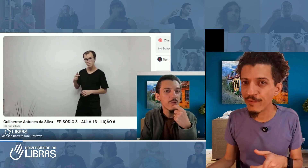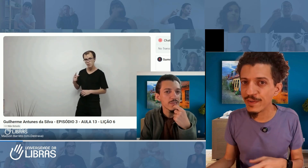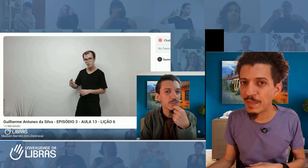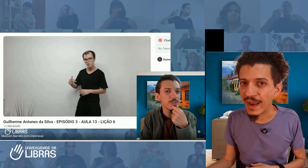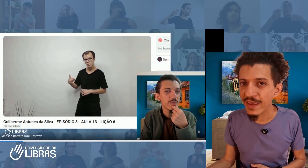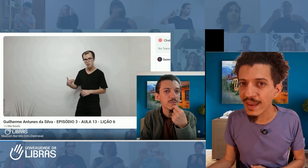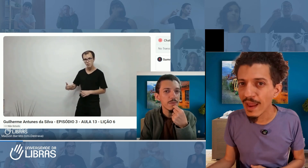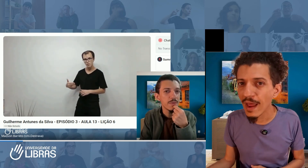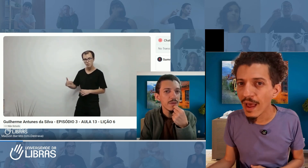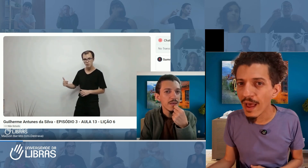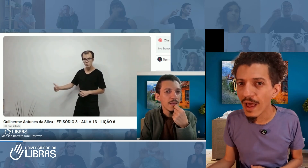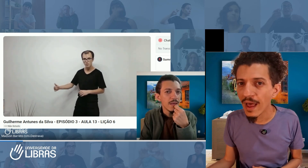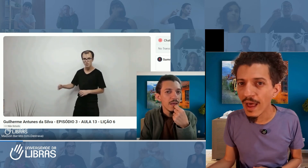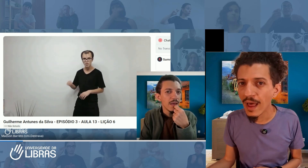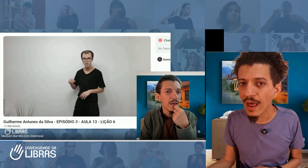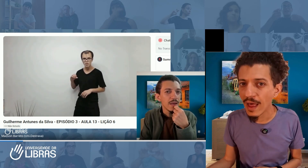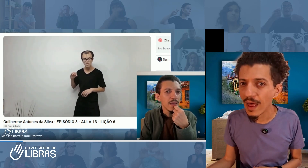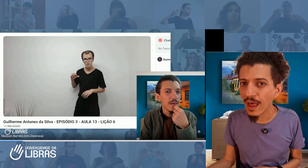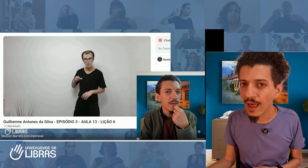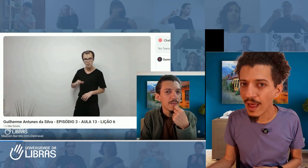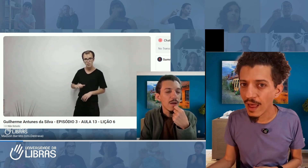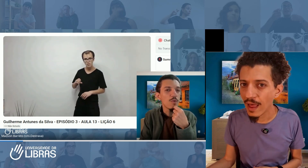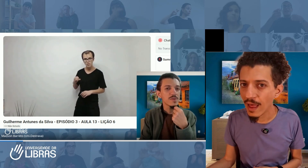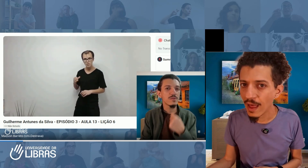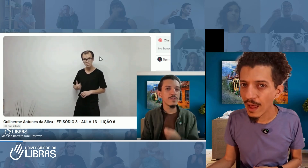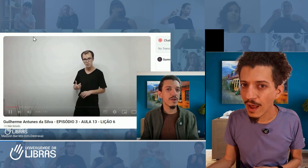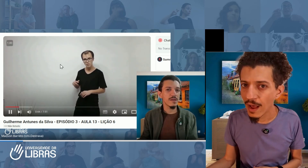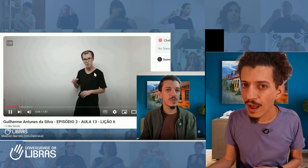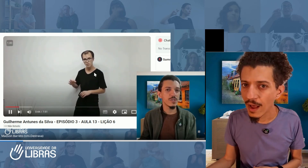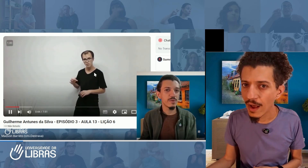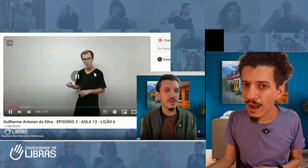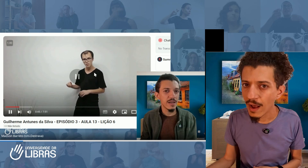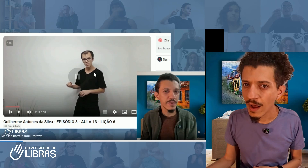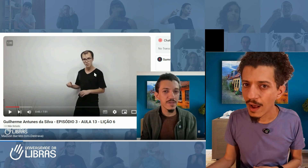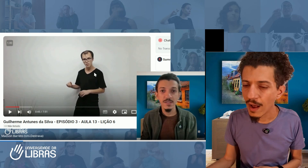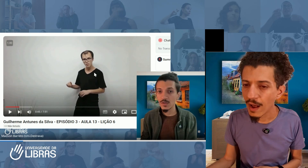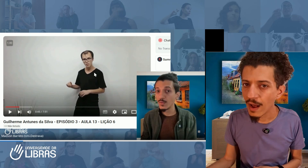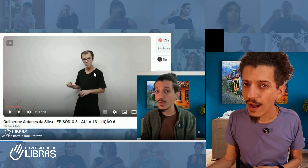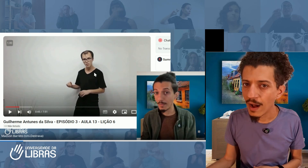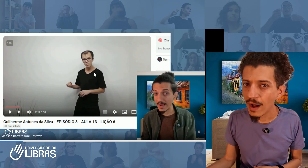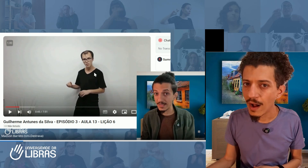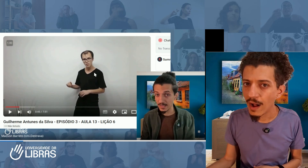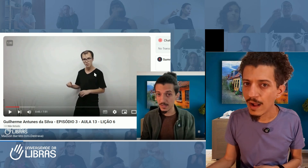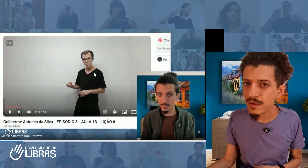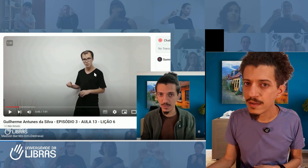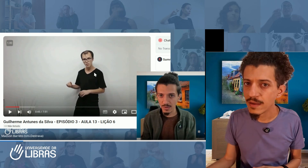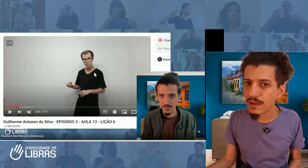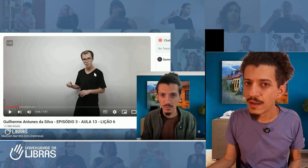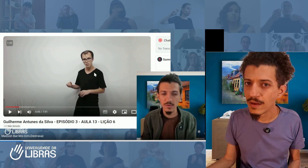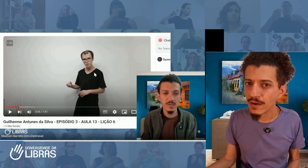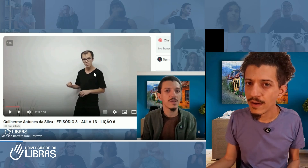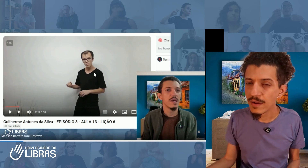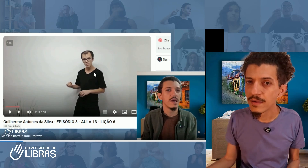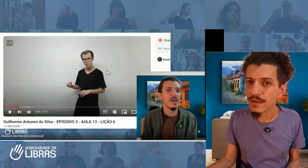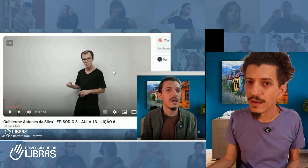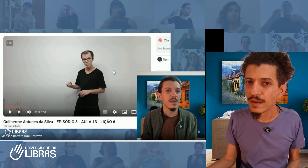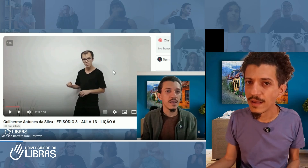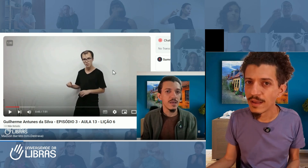feedback. Tem algumas configurações de mão na Libras que são muito parecidas umas com as outras. E